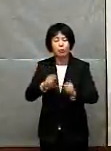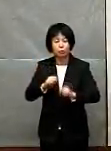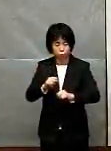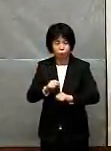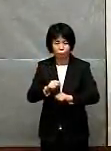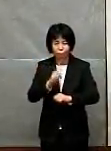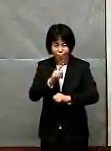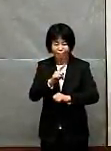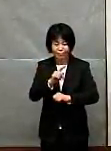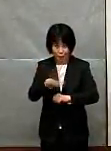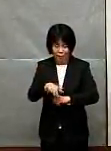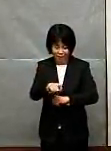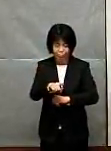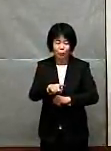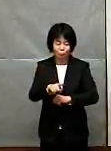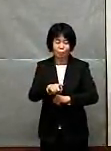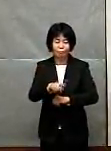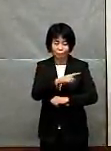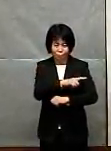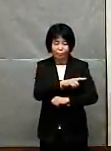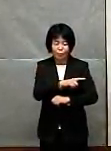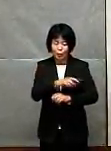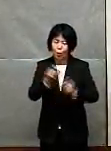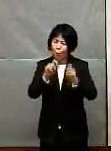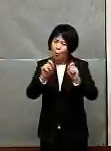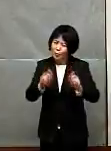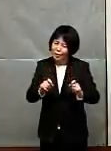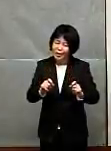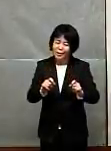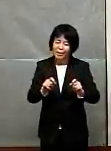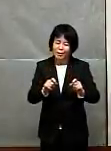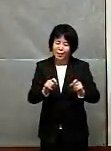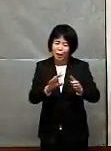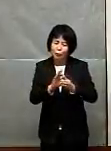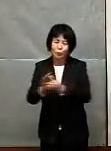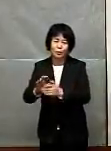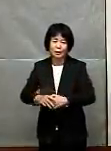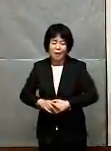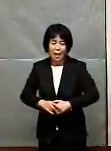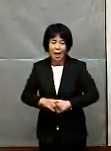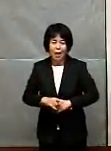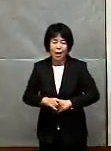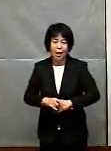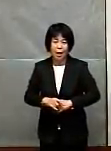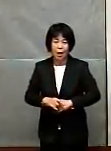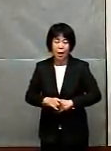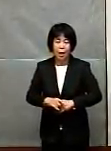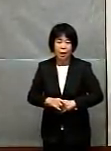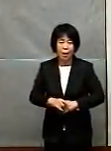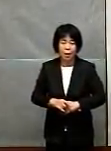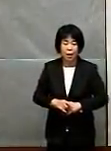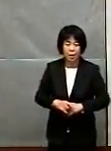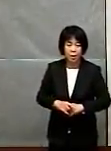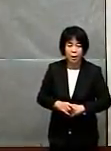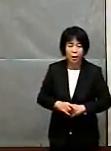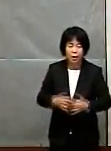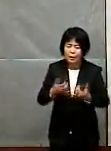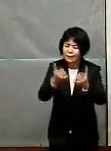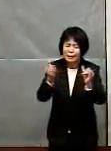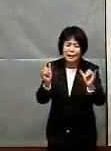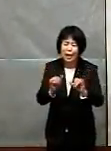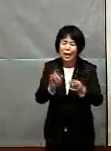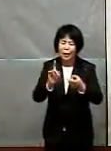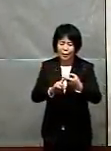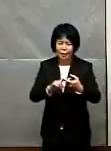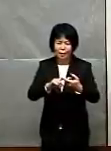ご自身、その今回のこの一連の問題を通じてですね、その議員辞職ということで社会的制裁を受け